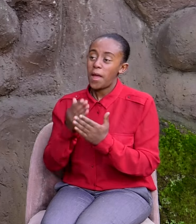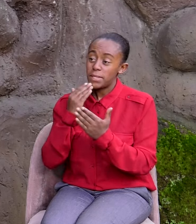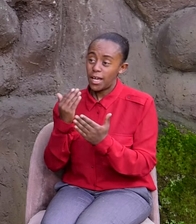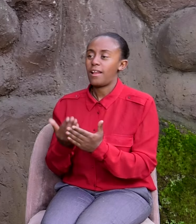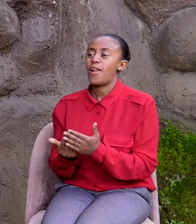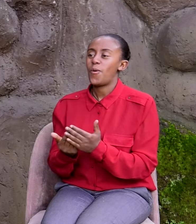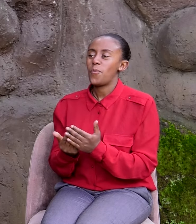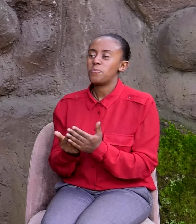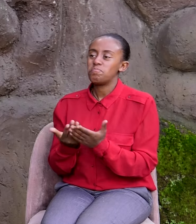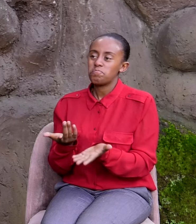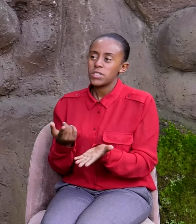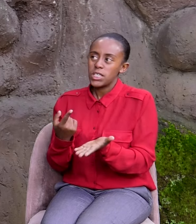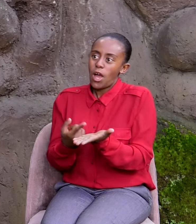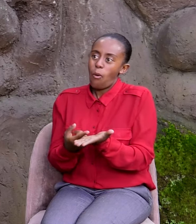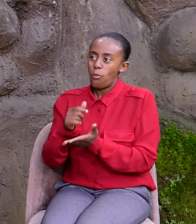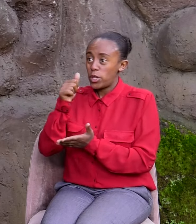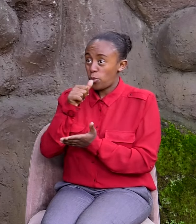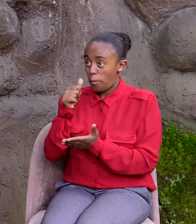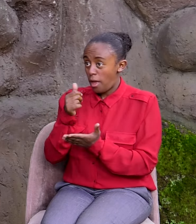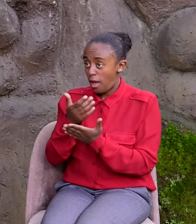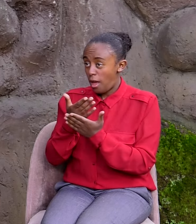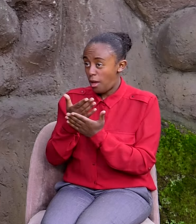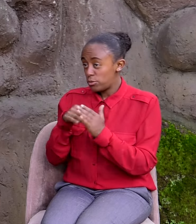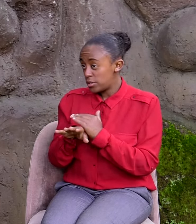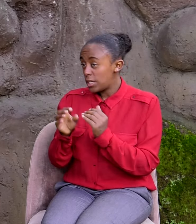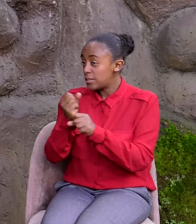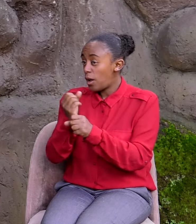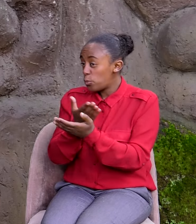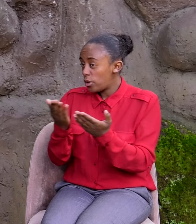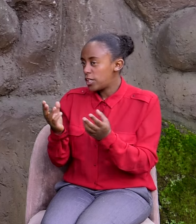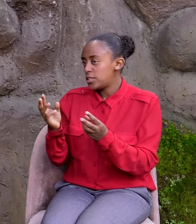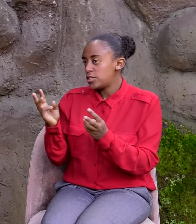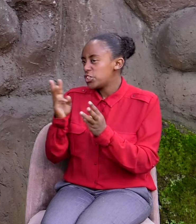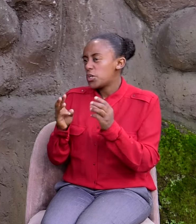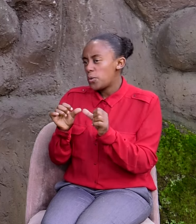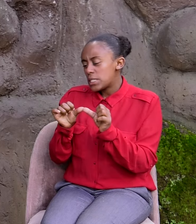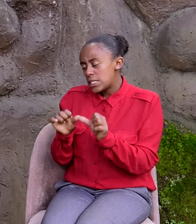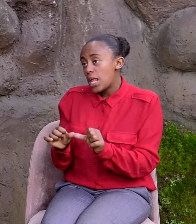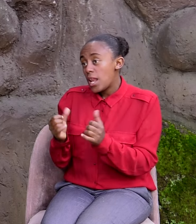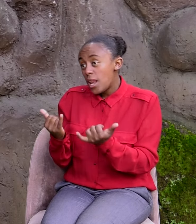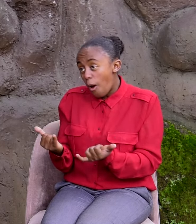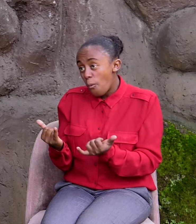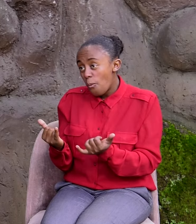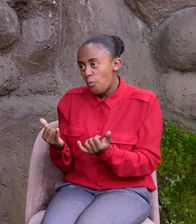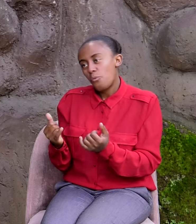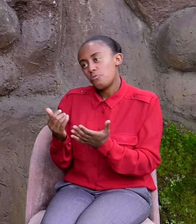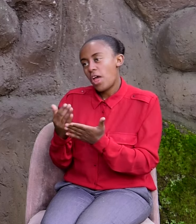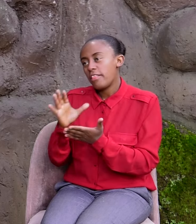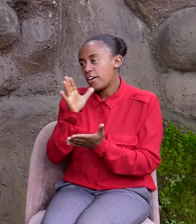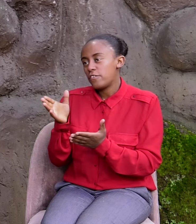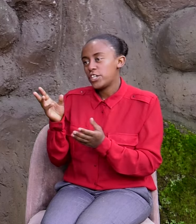አመሰግናለሁ። ያው ኢትዮጵያ ውስጥ የስራ ጉዳይ ችግር ነው፣ ስቲል ነው ያልተቀረፈ ችግር መሆኑን ይታወቃል።